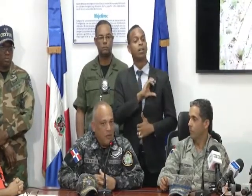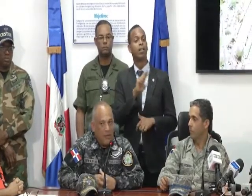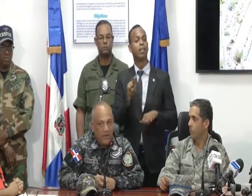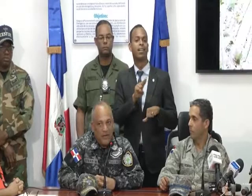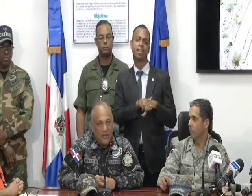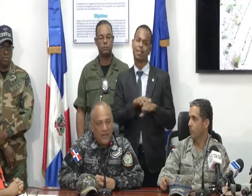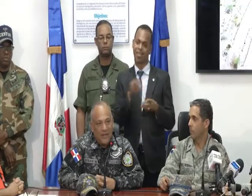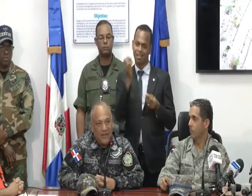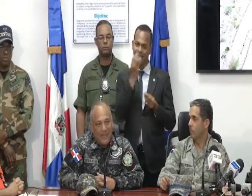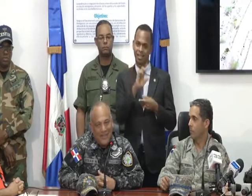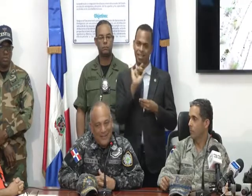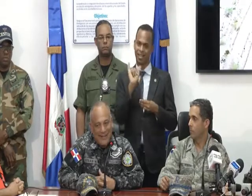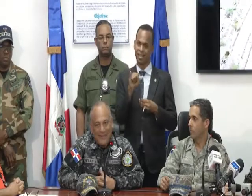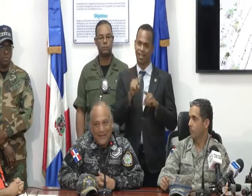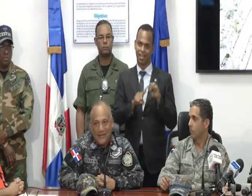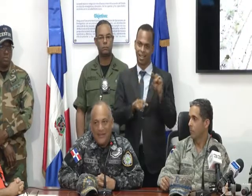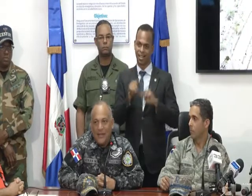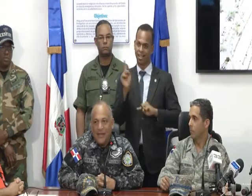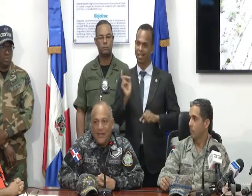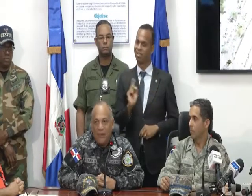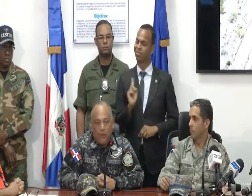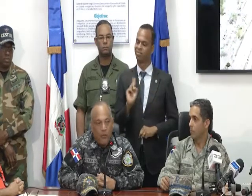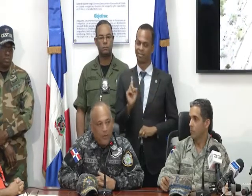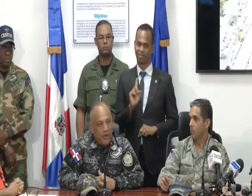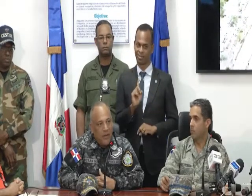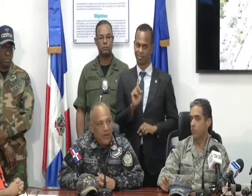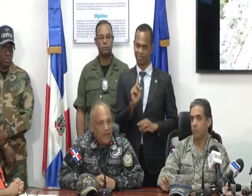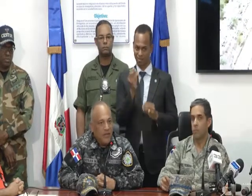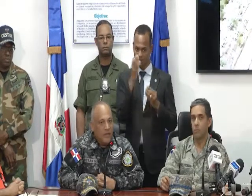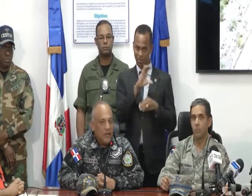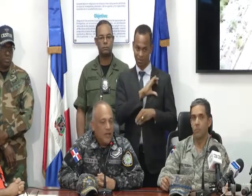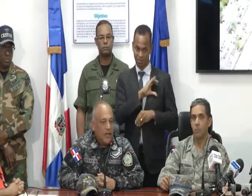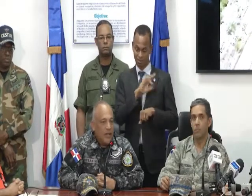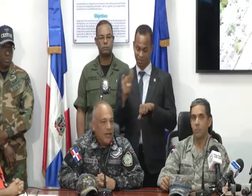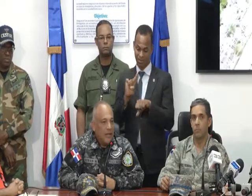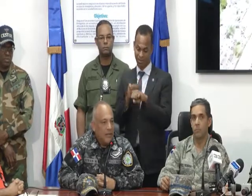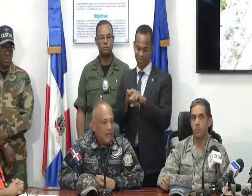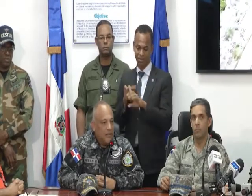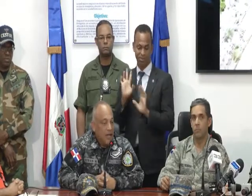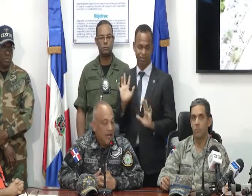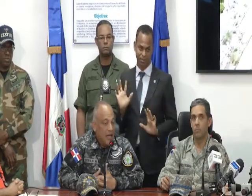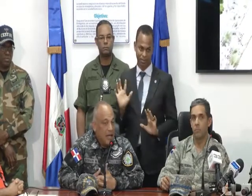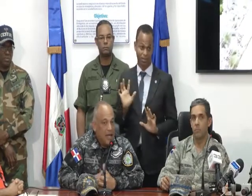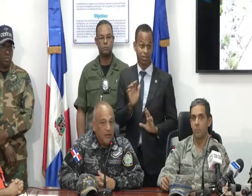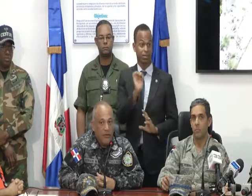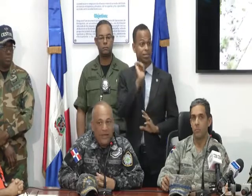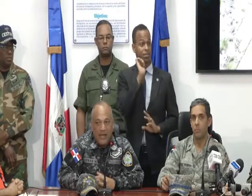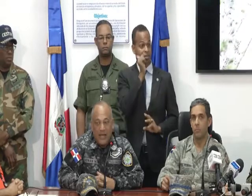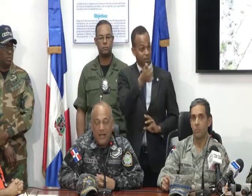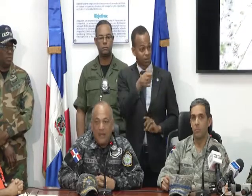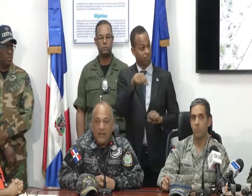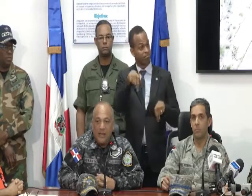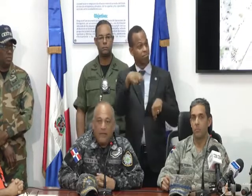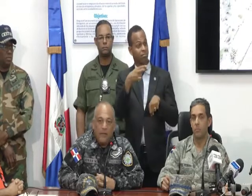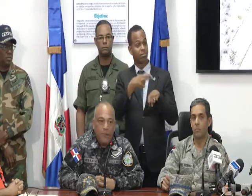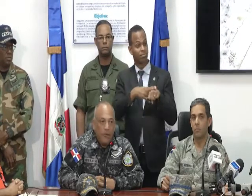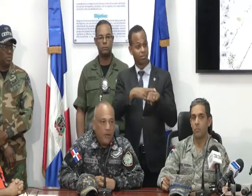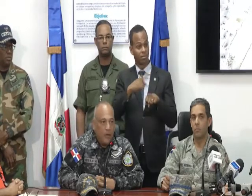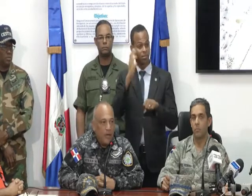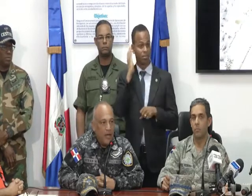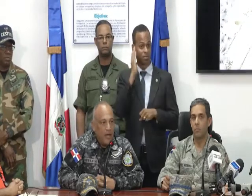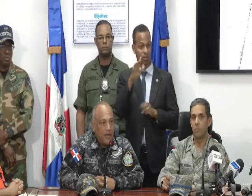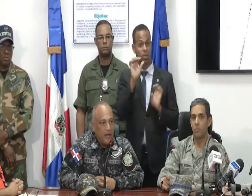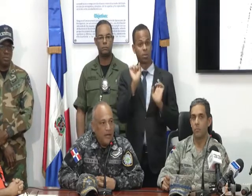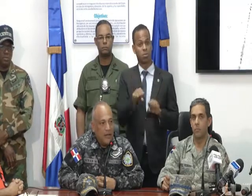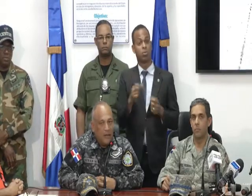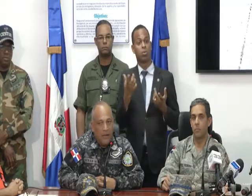Nacional no nos vamos a referir a estadísticas propias de la Policía Nacional. Ya en mañana o esta tarde